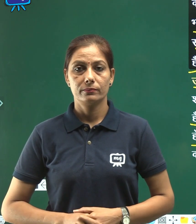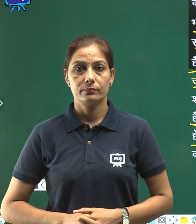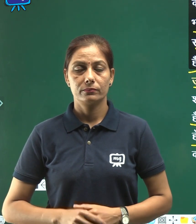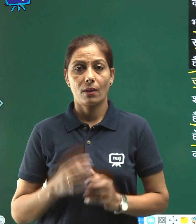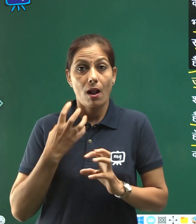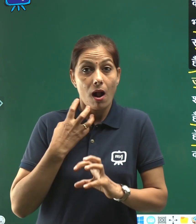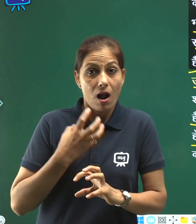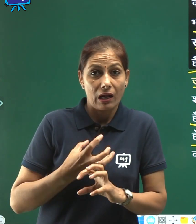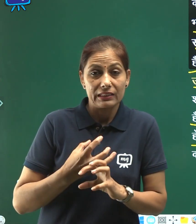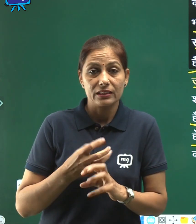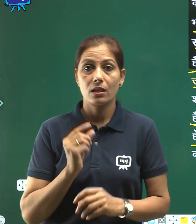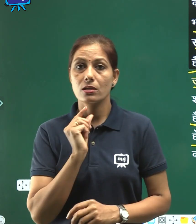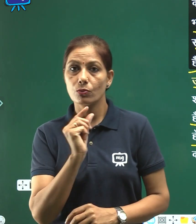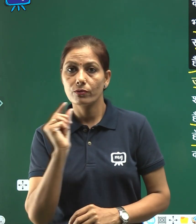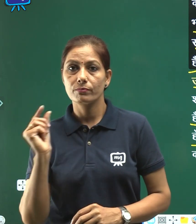कठिन शब्दजाल में